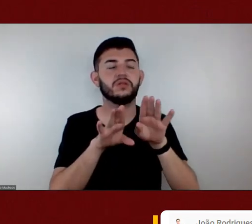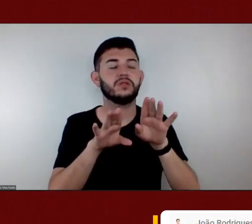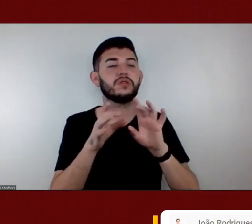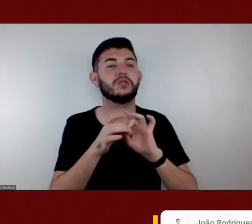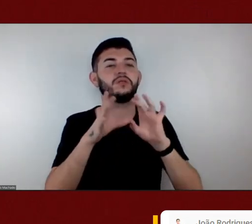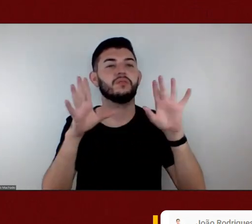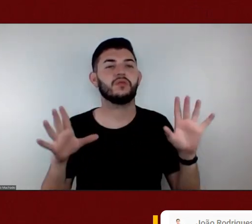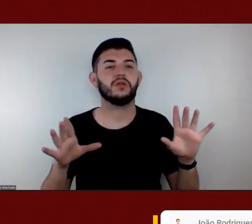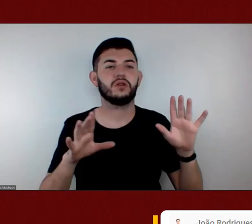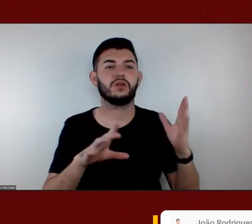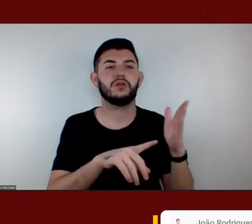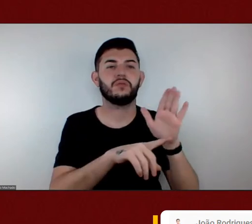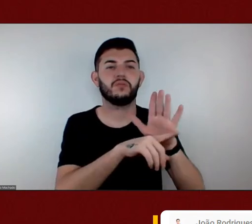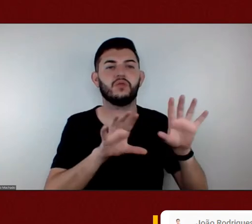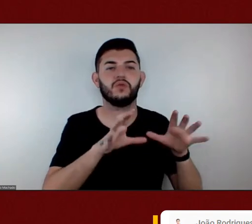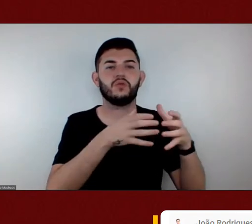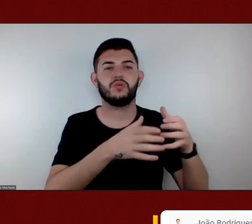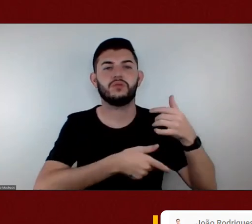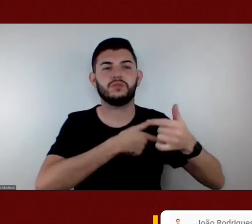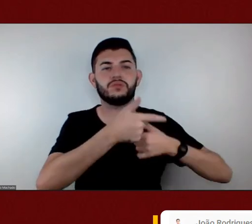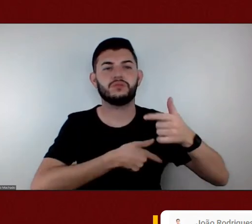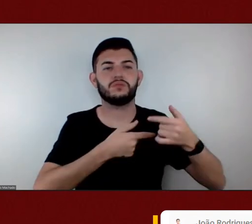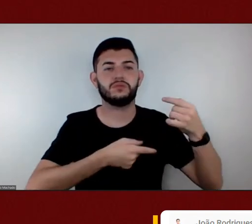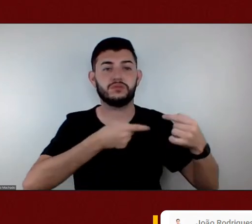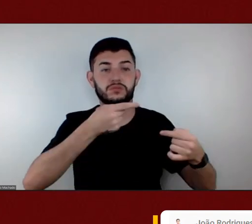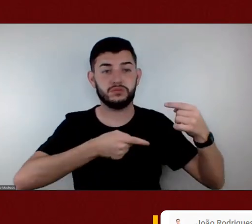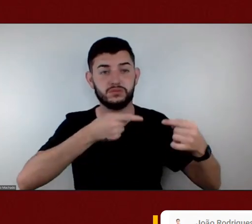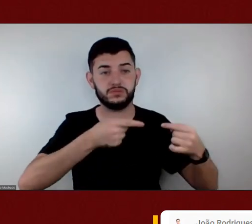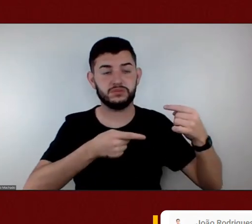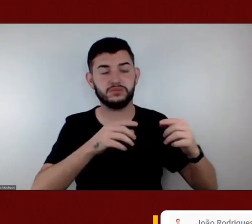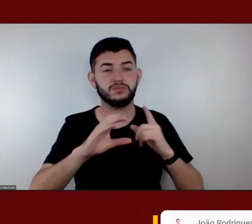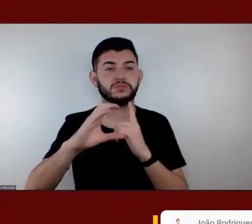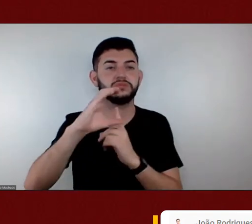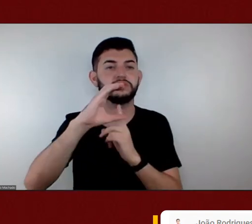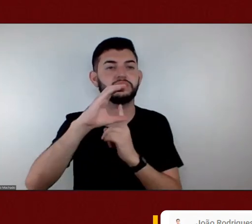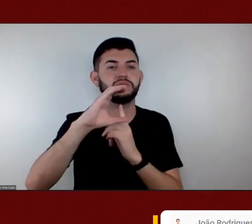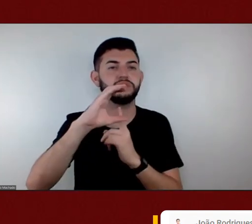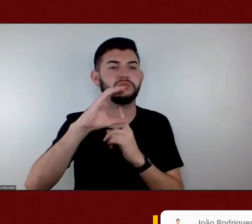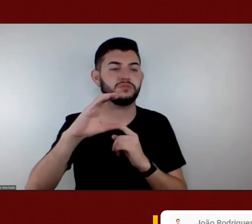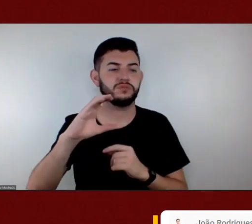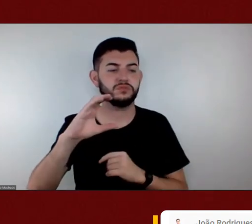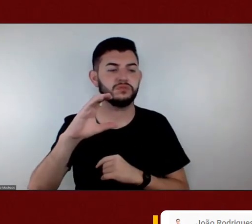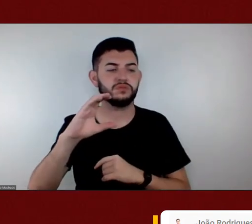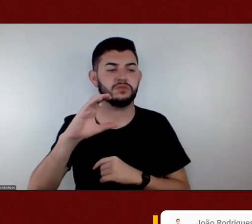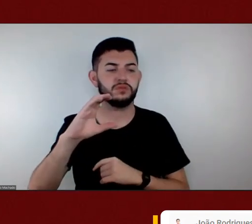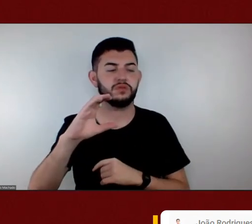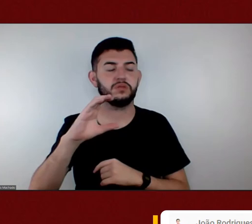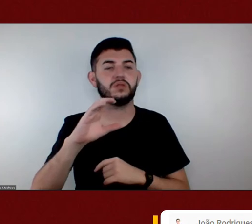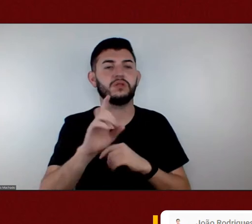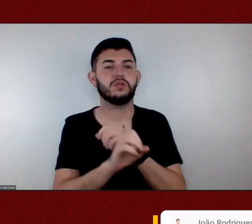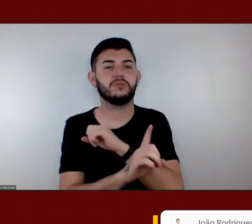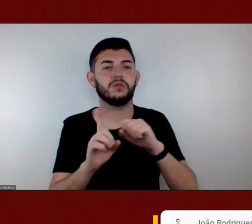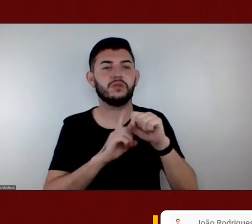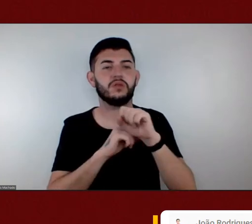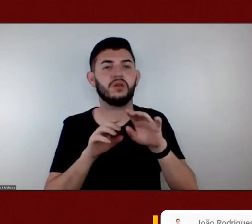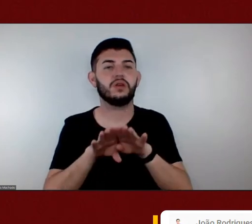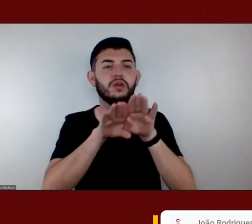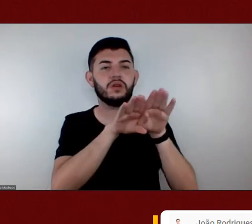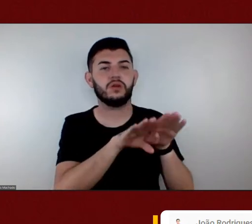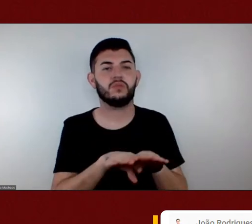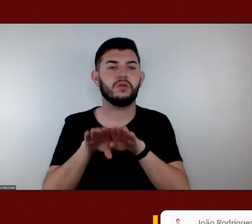operária, a discussão do que o comunismo, numa sociedade igualitária, numa